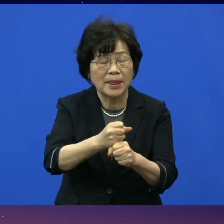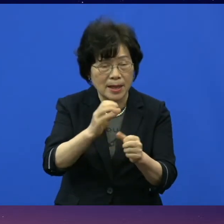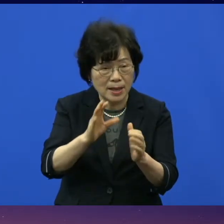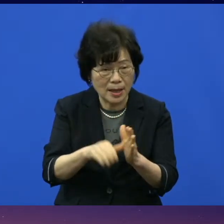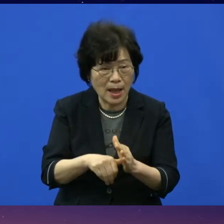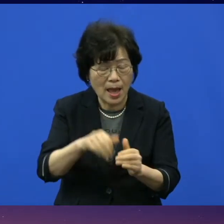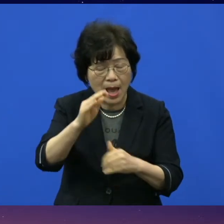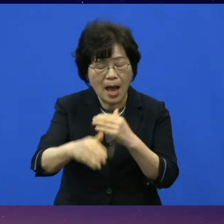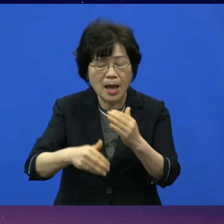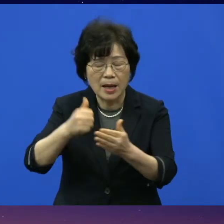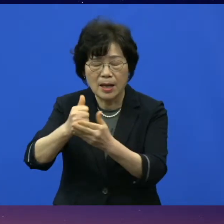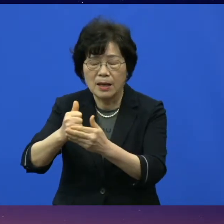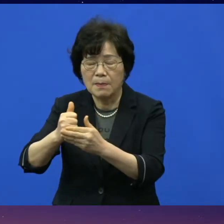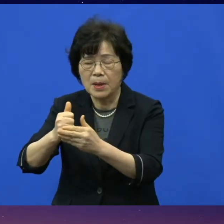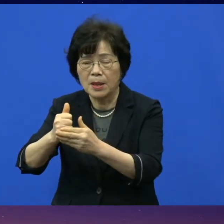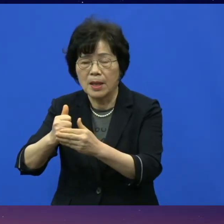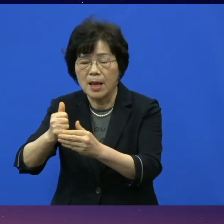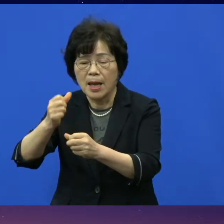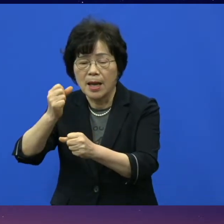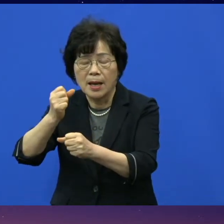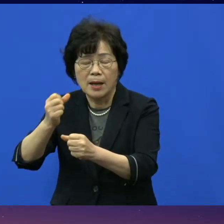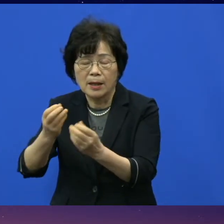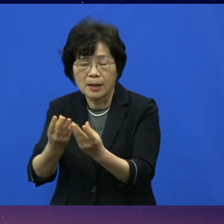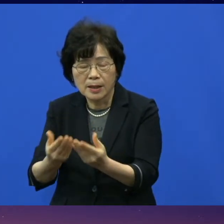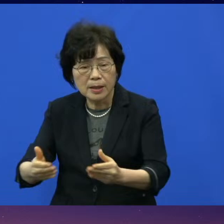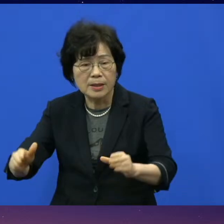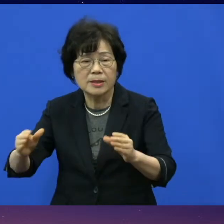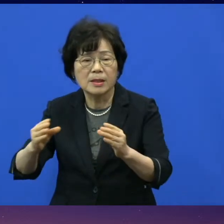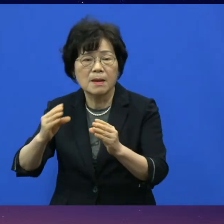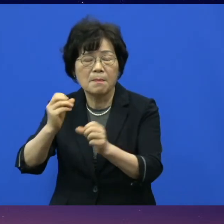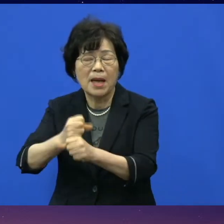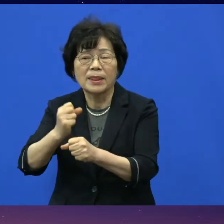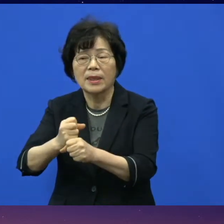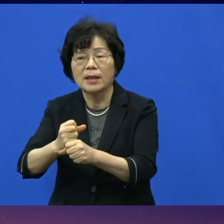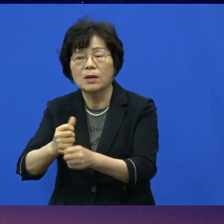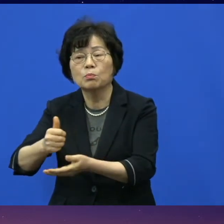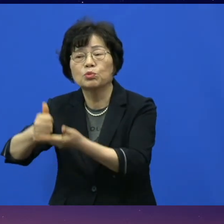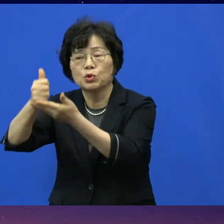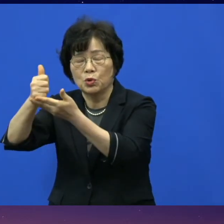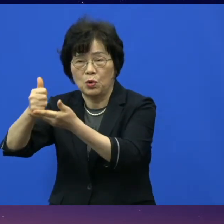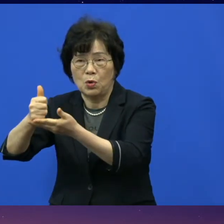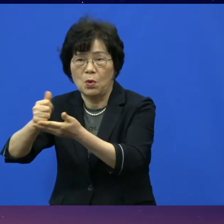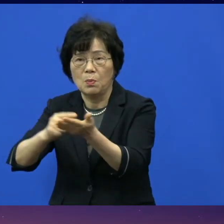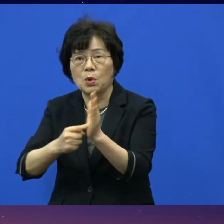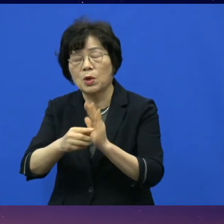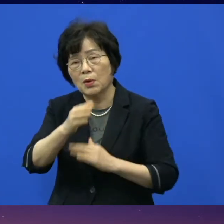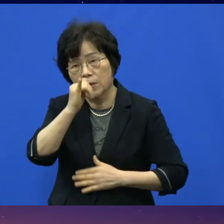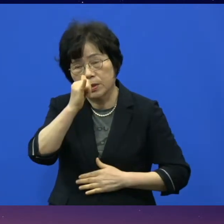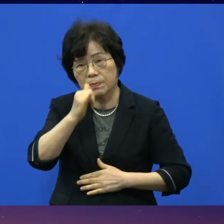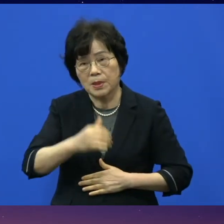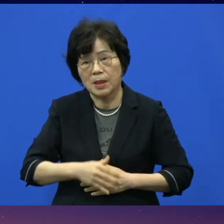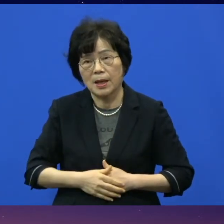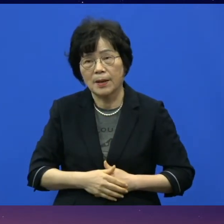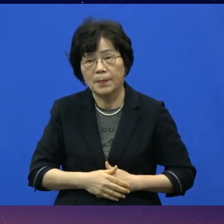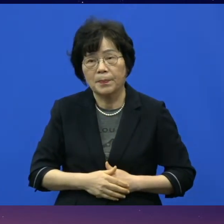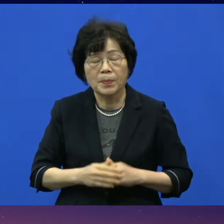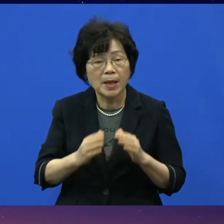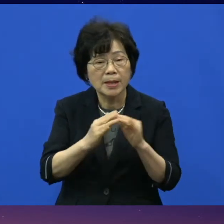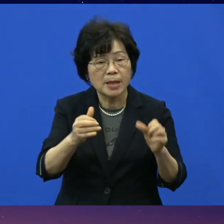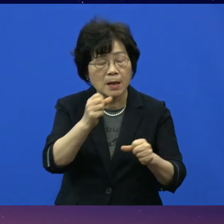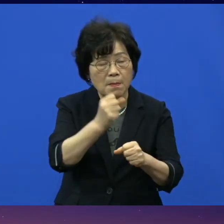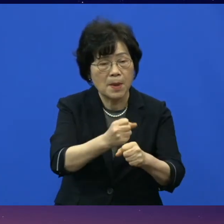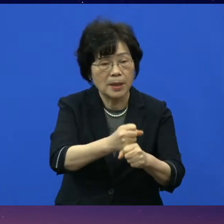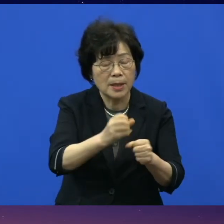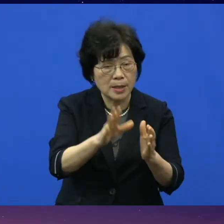하나님을 토기장애로 비유를 하셨습니다. 그런데 인류의 최초의 에덴에서 하나님이 사람을 지으실